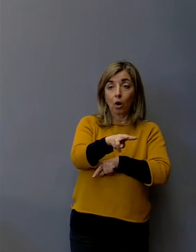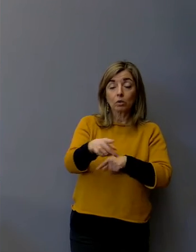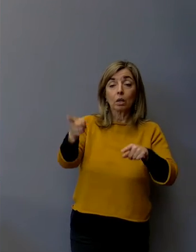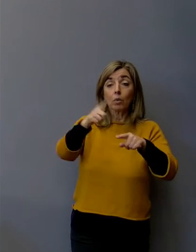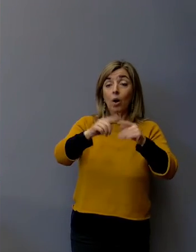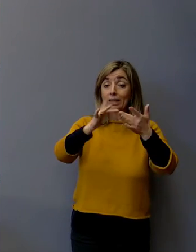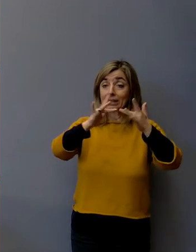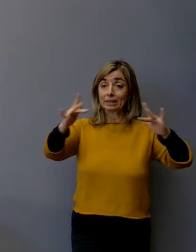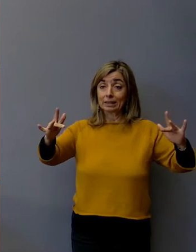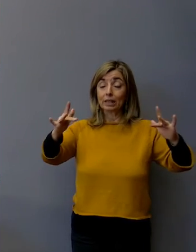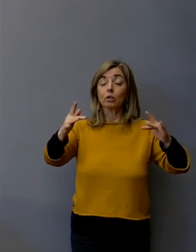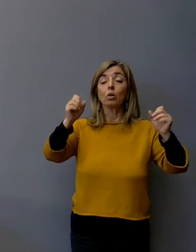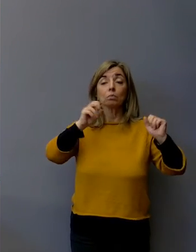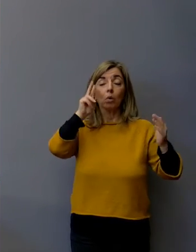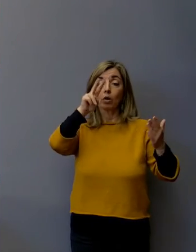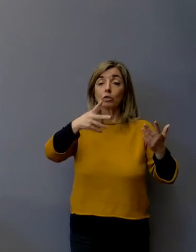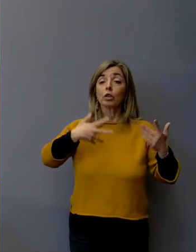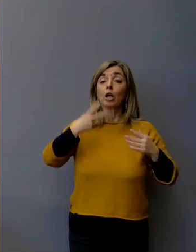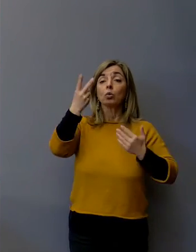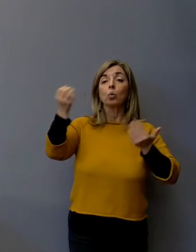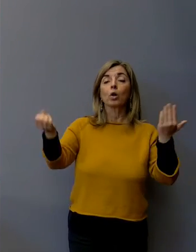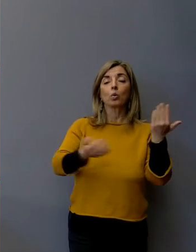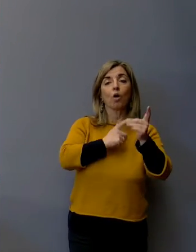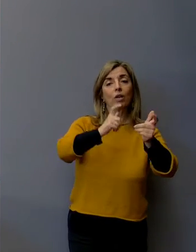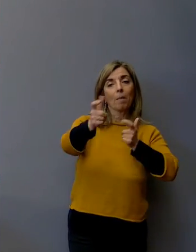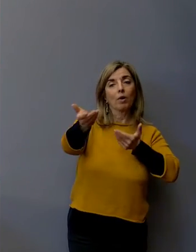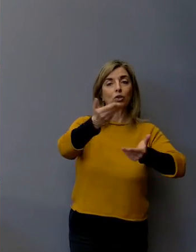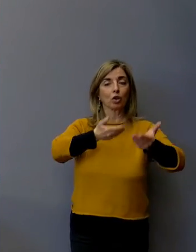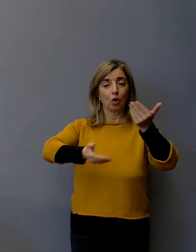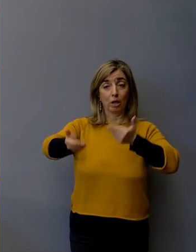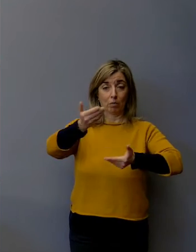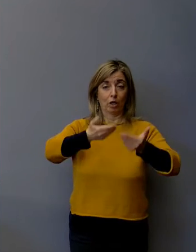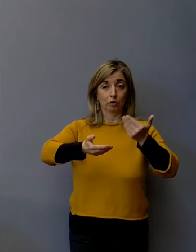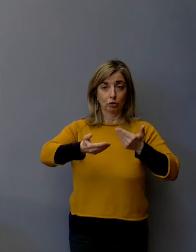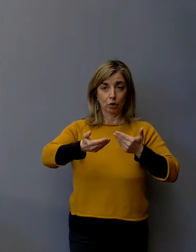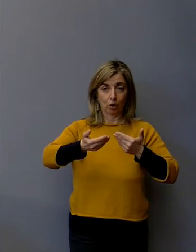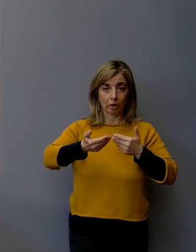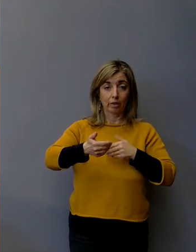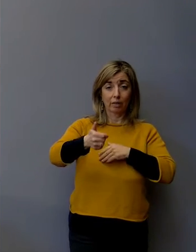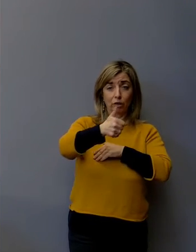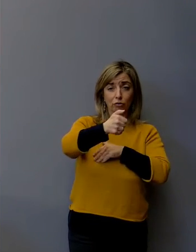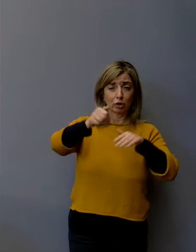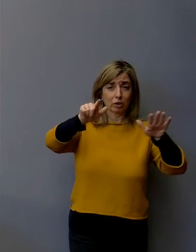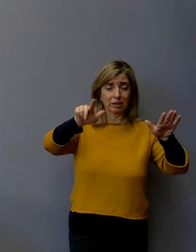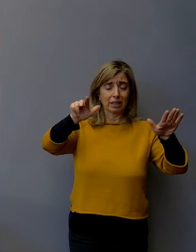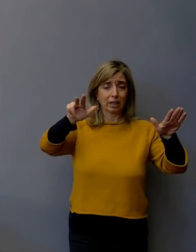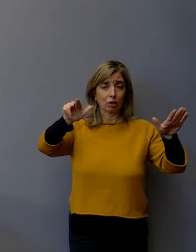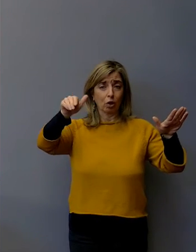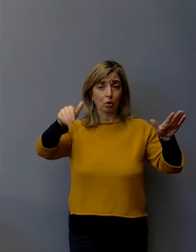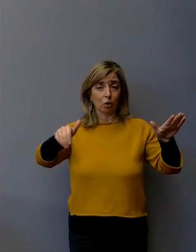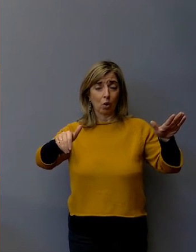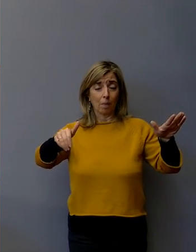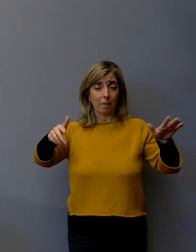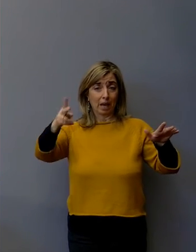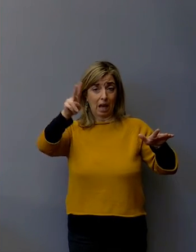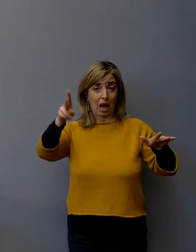collaborazione uno da 106 mila euro l'altro perfino da 178 mila euro è un fiume di denaro un fiume di denaro sul quale